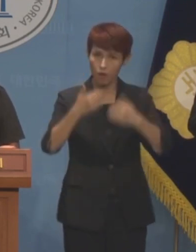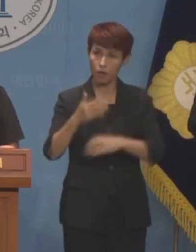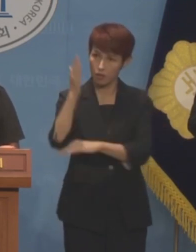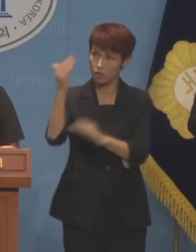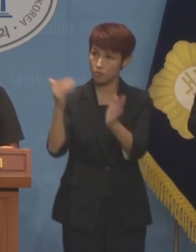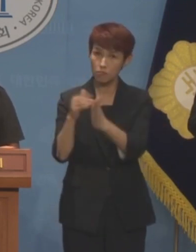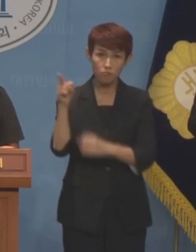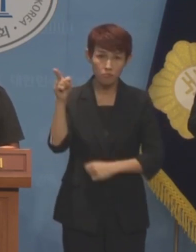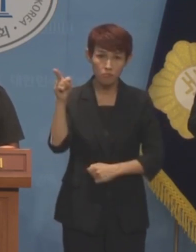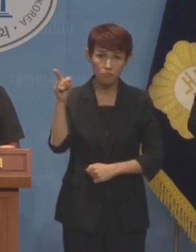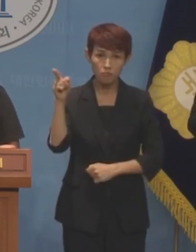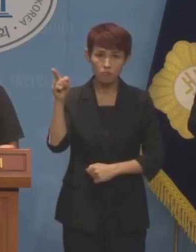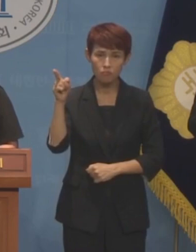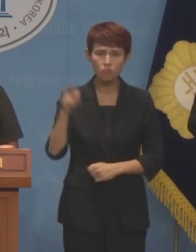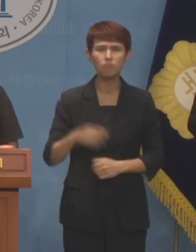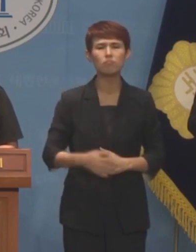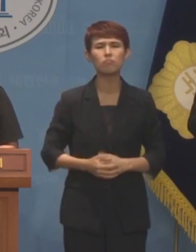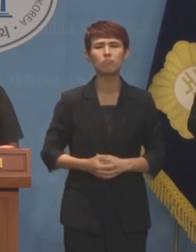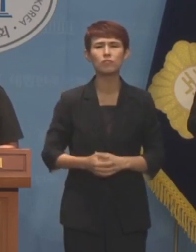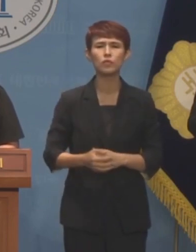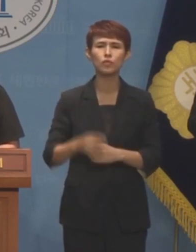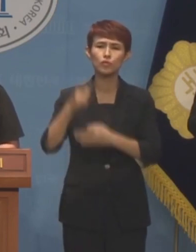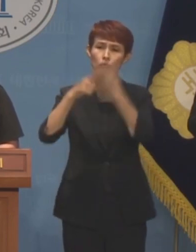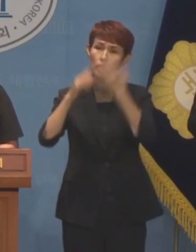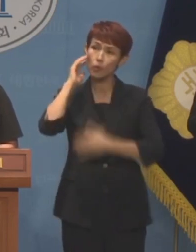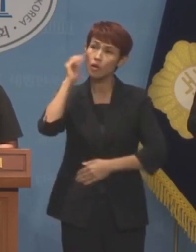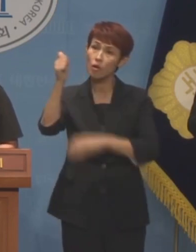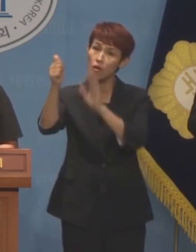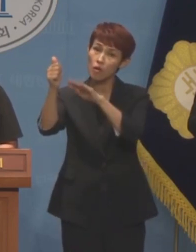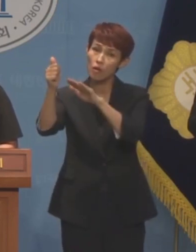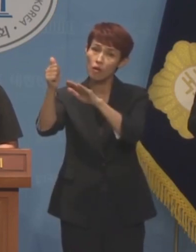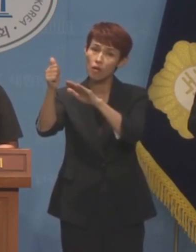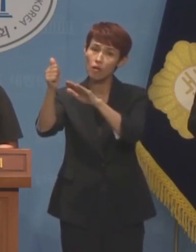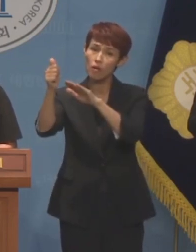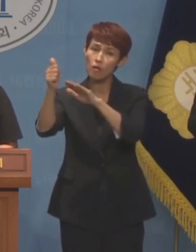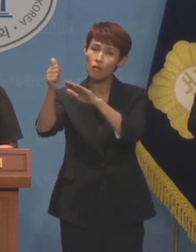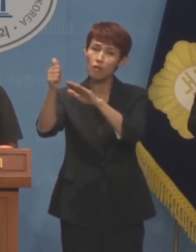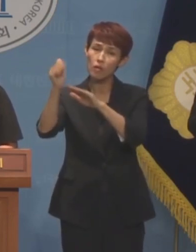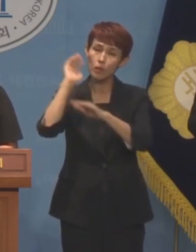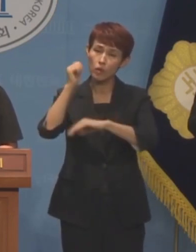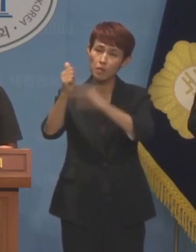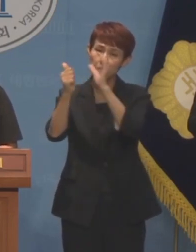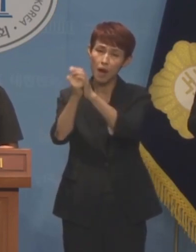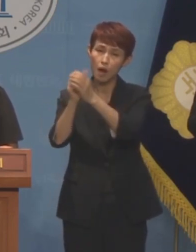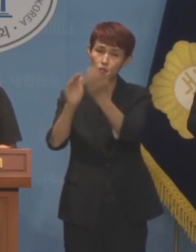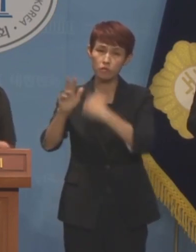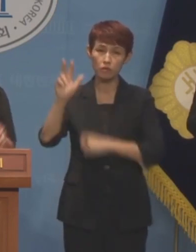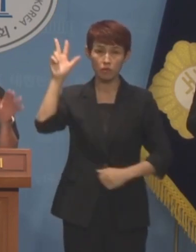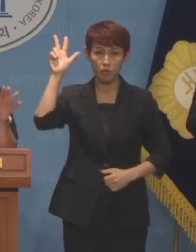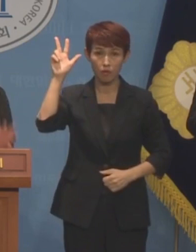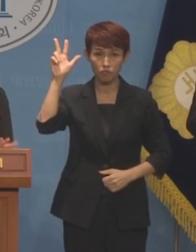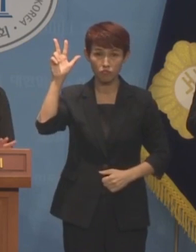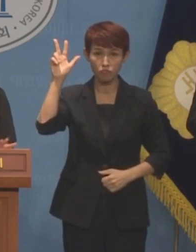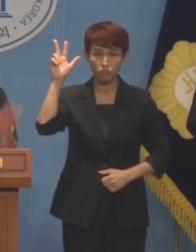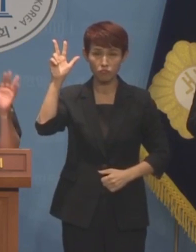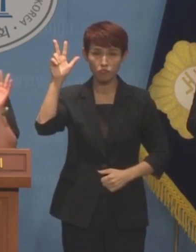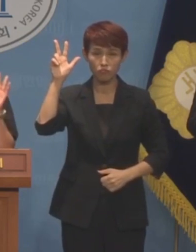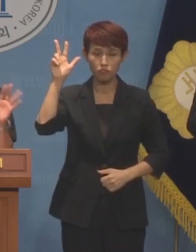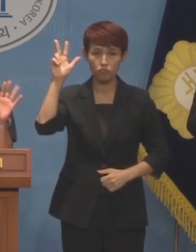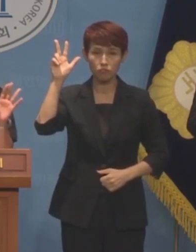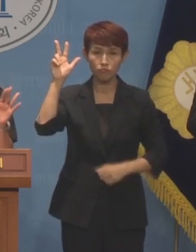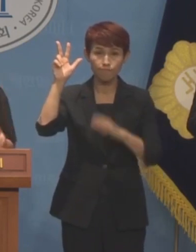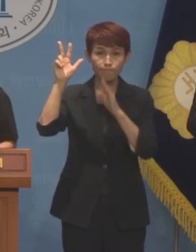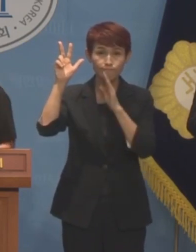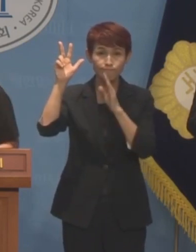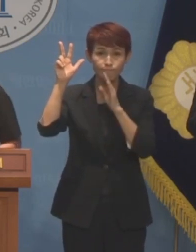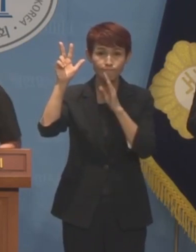라고 이야기하셨습니다. 윤석열 대통령 임명하고 저희 선서를 하지 않습니까? 헌법에 딱 손을 얹고 선서를